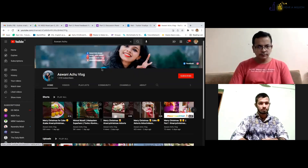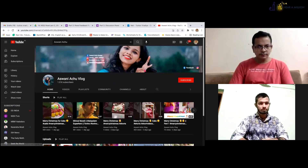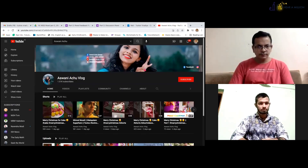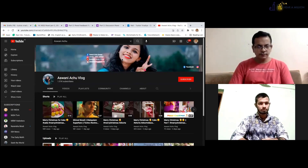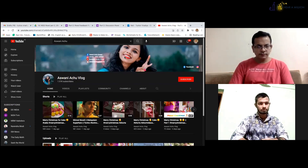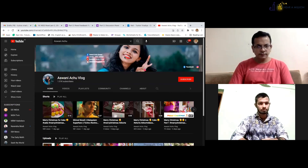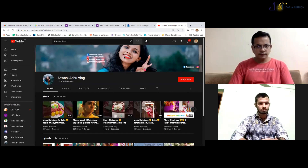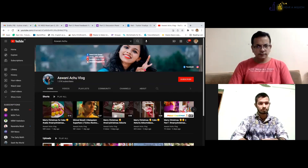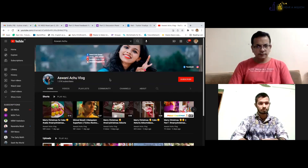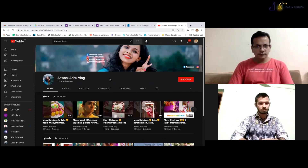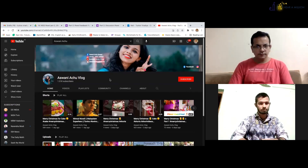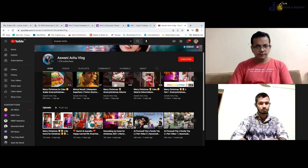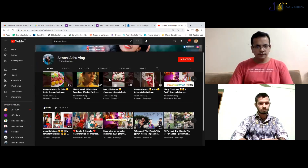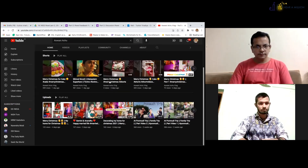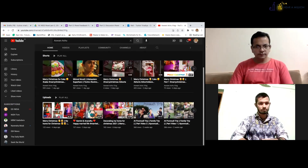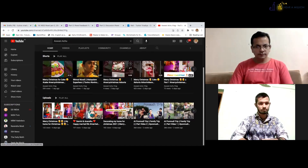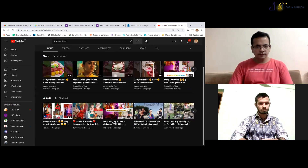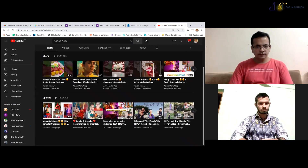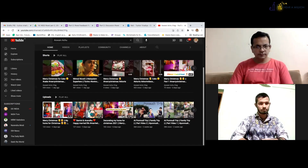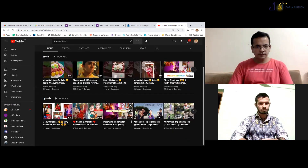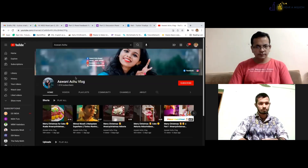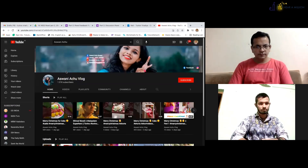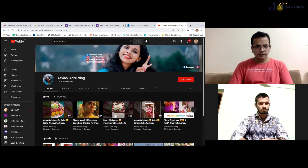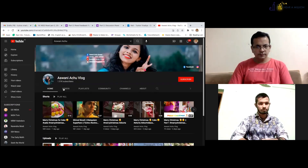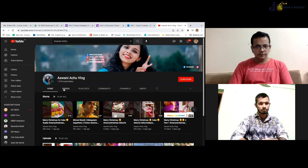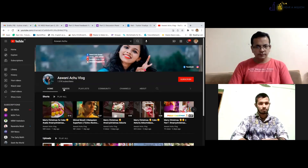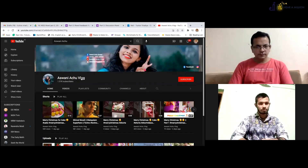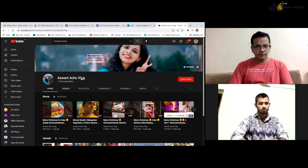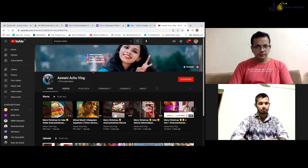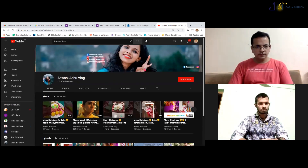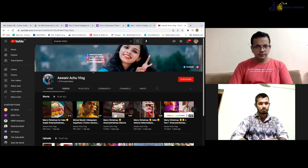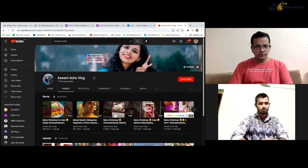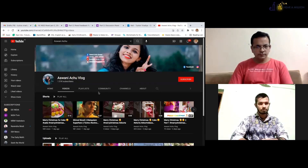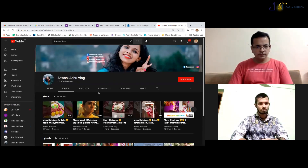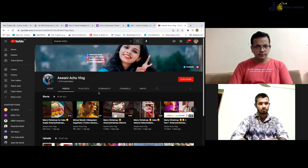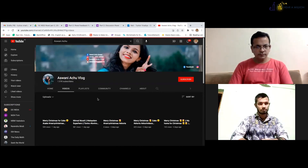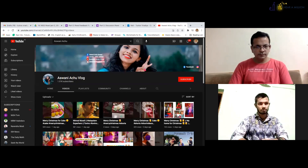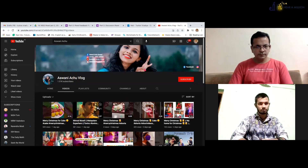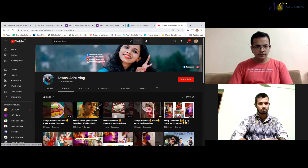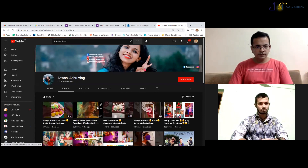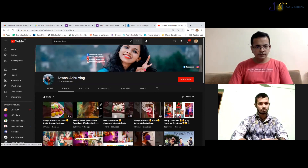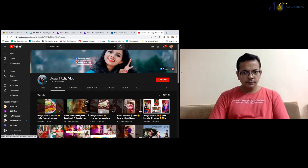अभी क्या करना बेस्ट फ्रेंड्स है उसको मैं कैसे ला